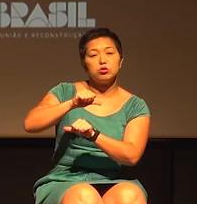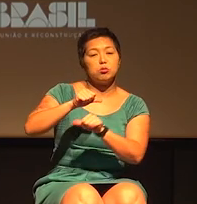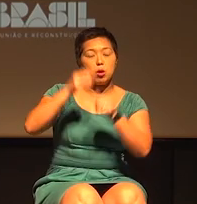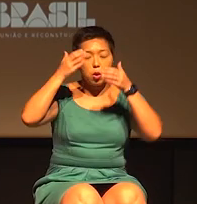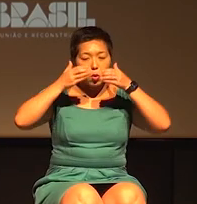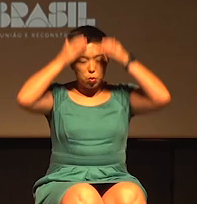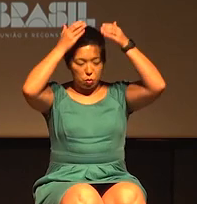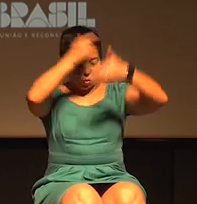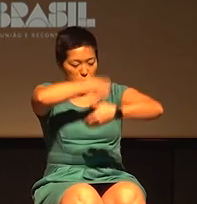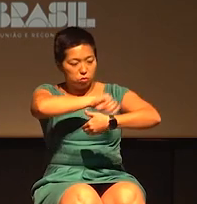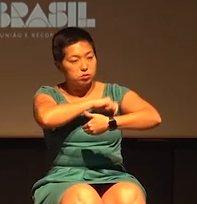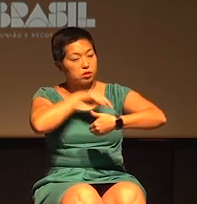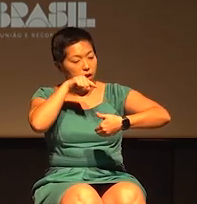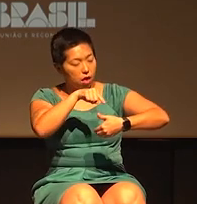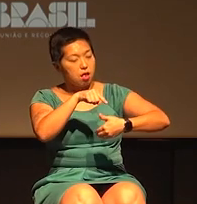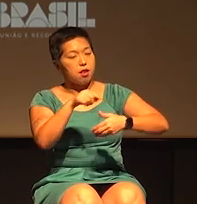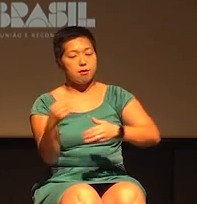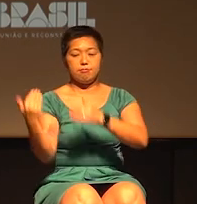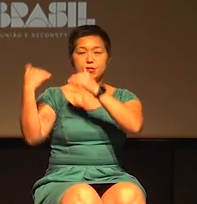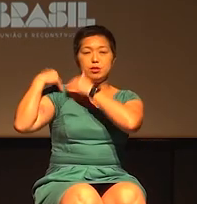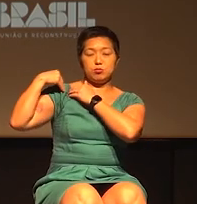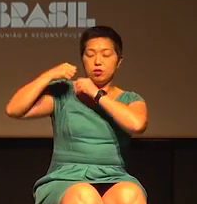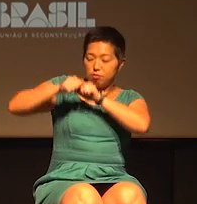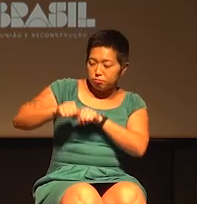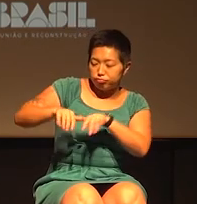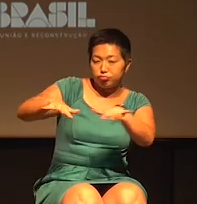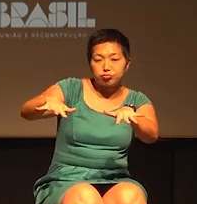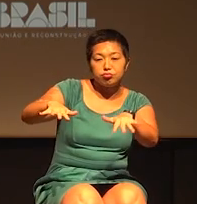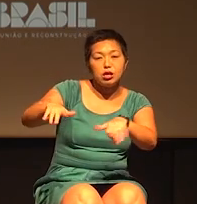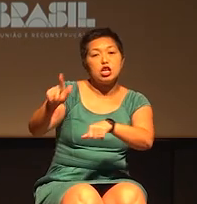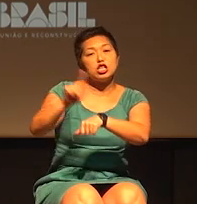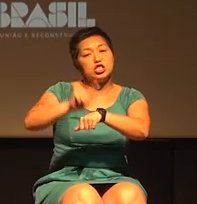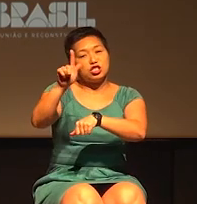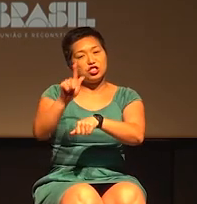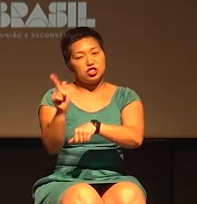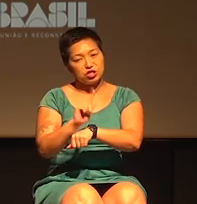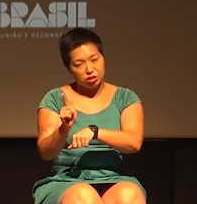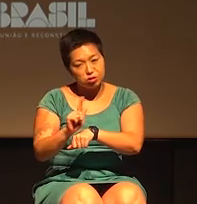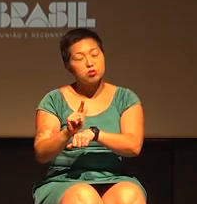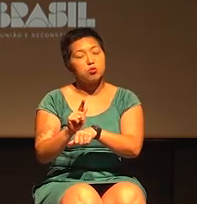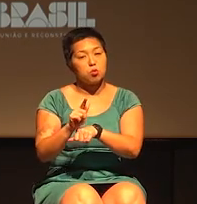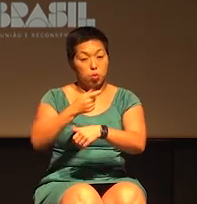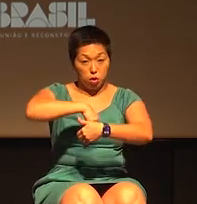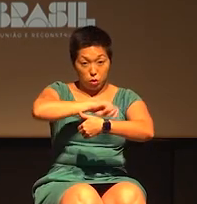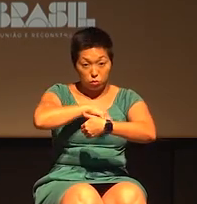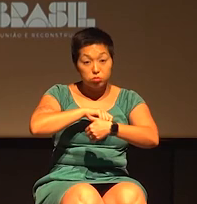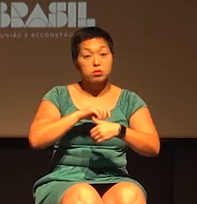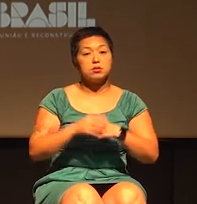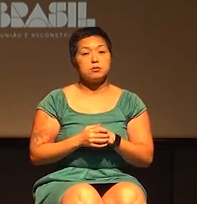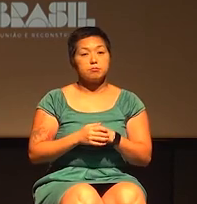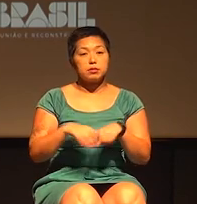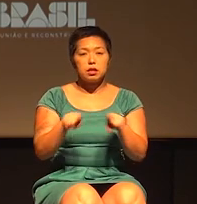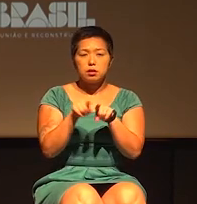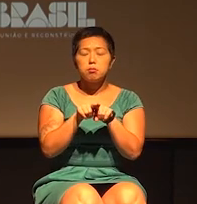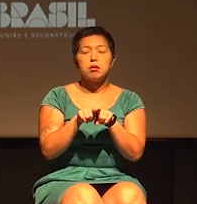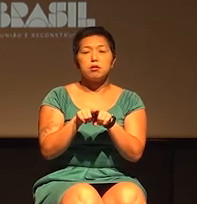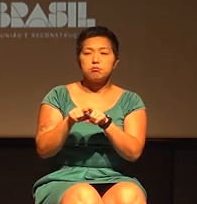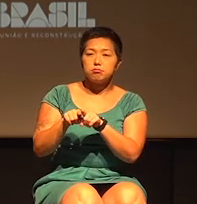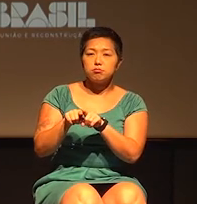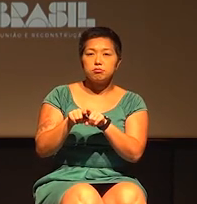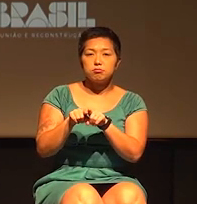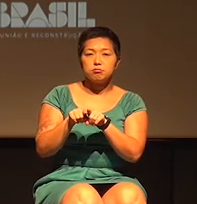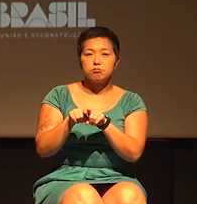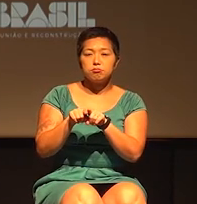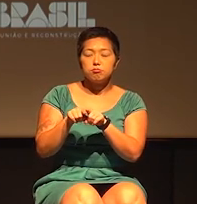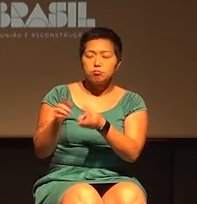multiplicadores em gestores das suas cozinhas captadores sabe